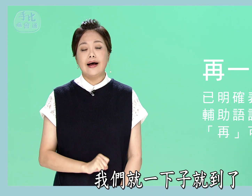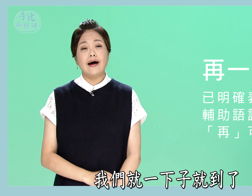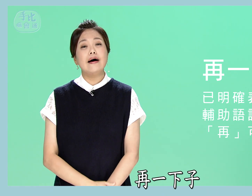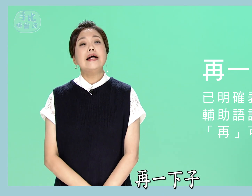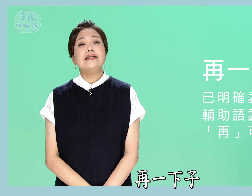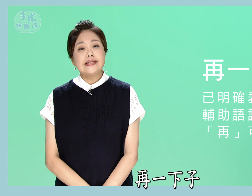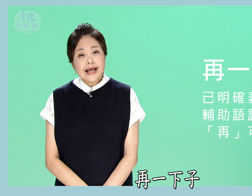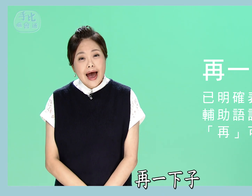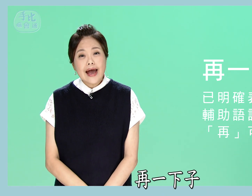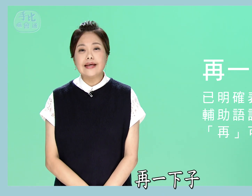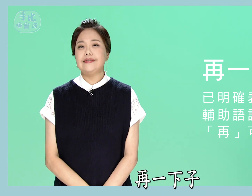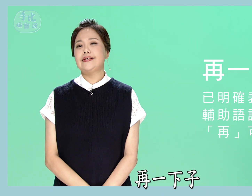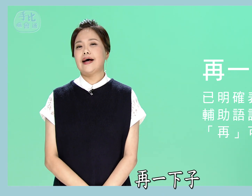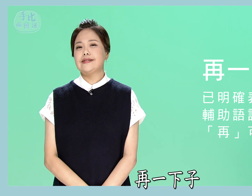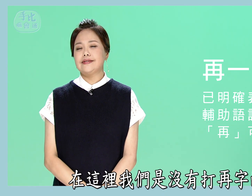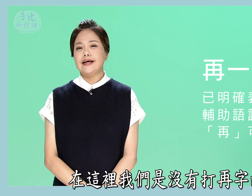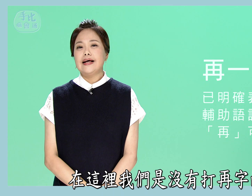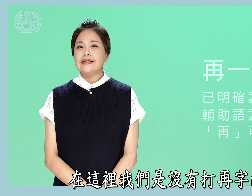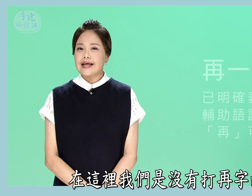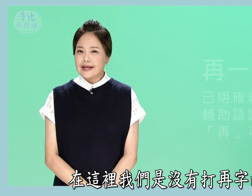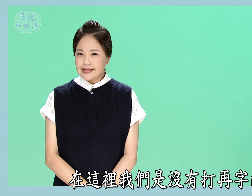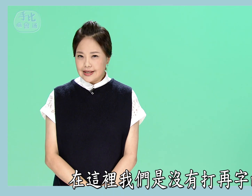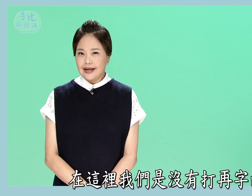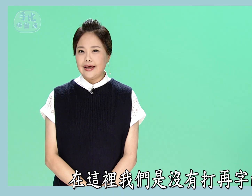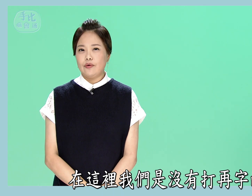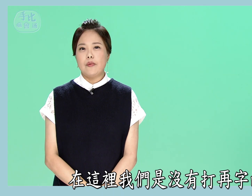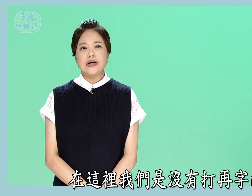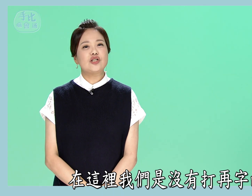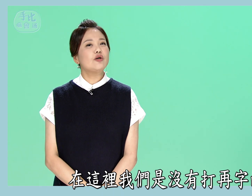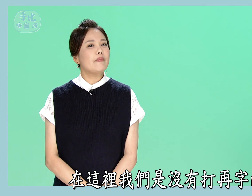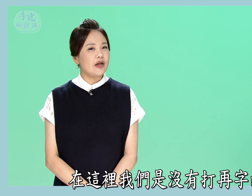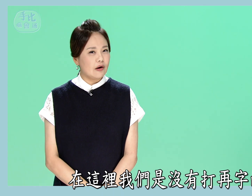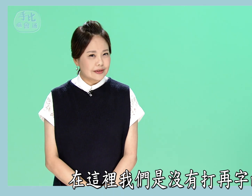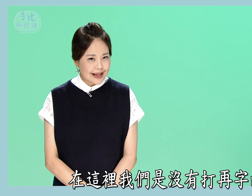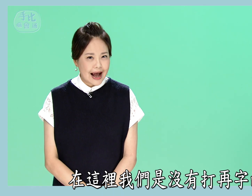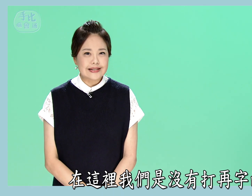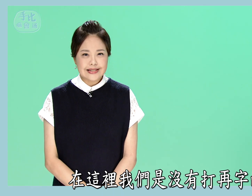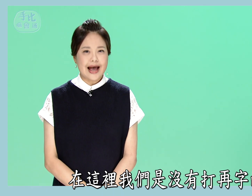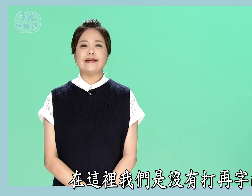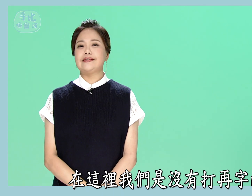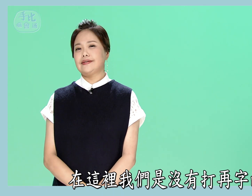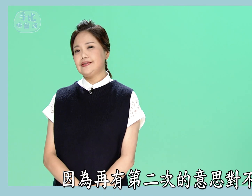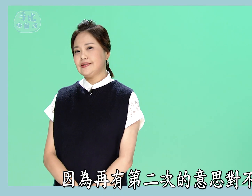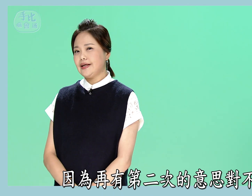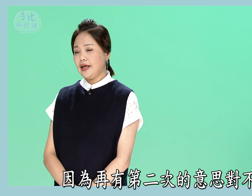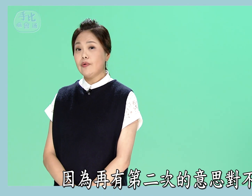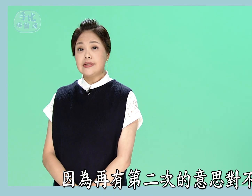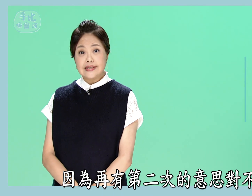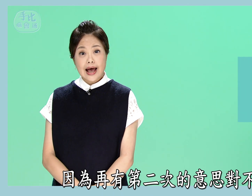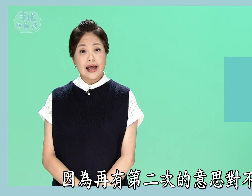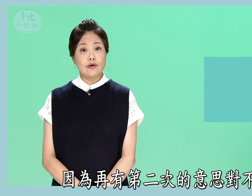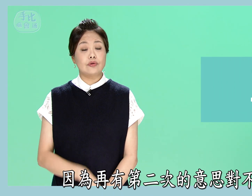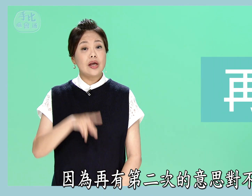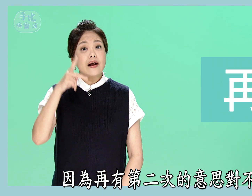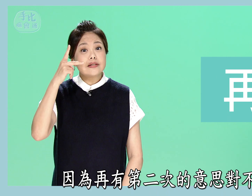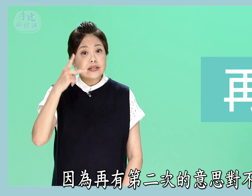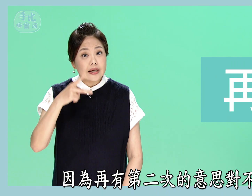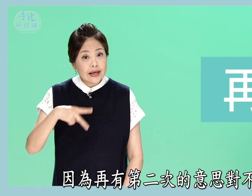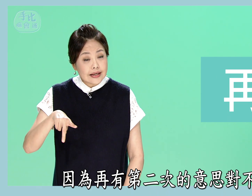好，再一下子，在这里我们是没有打在这个字的，因为再有第二次的意思，